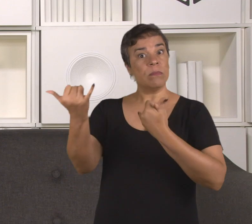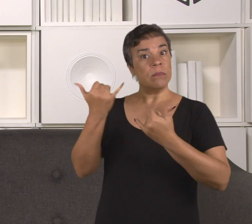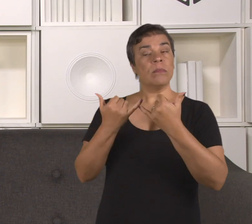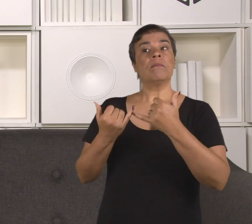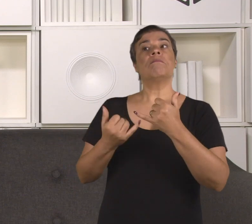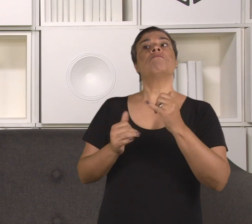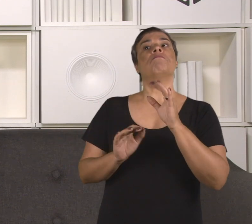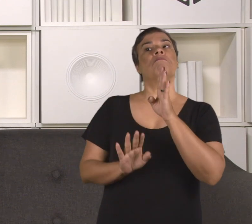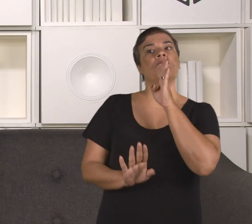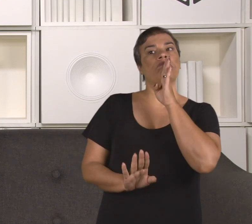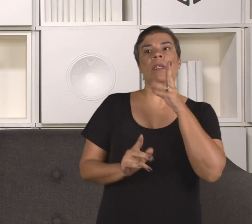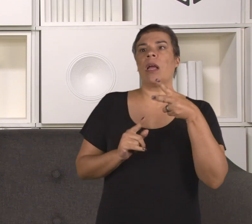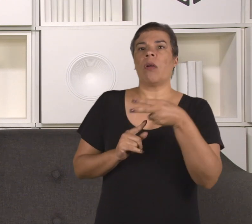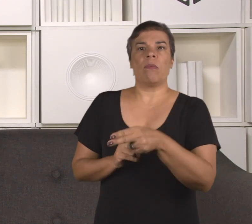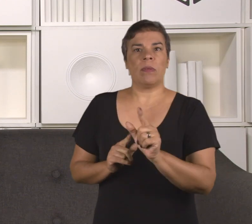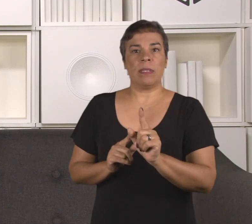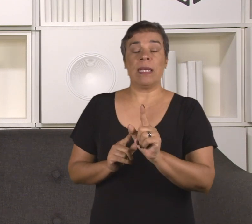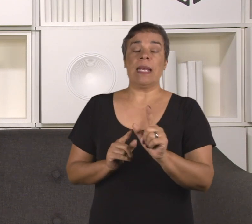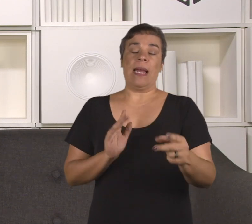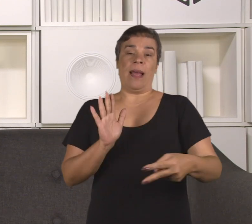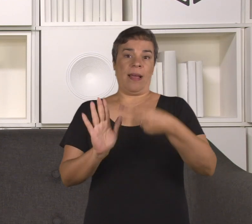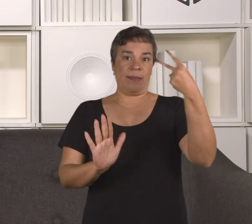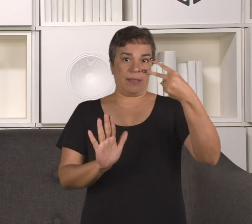regra, acolher